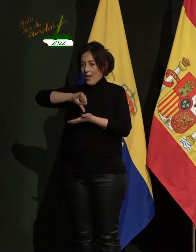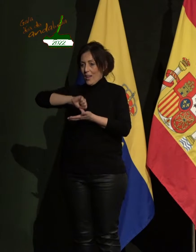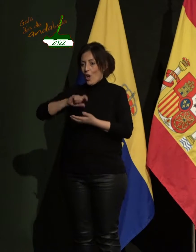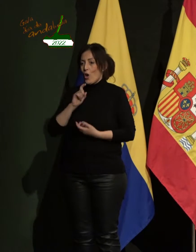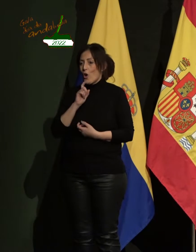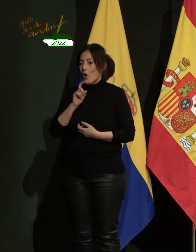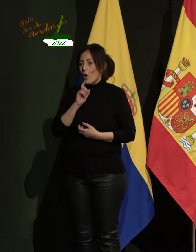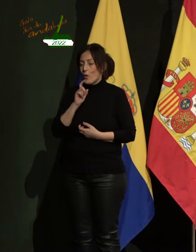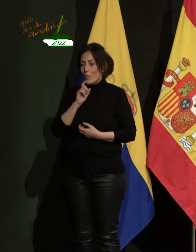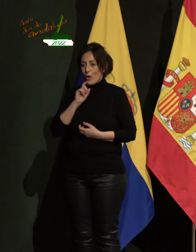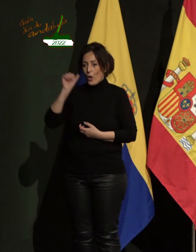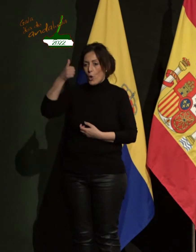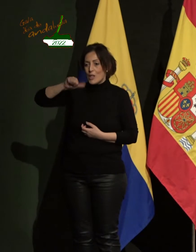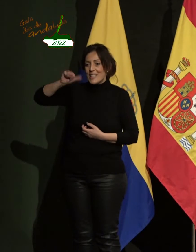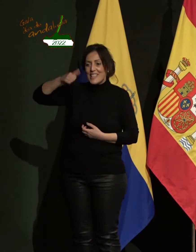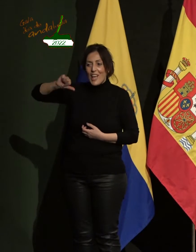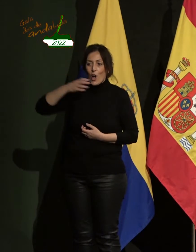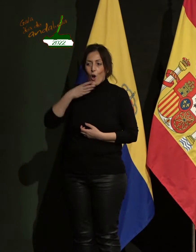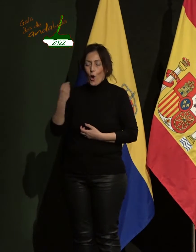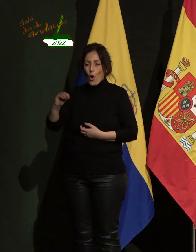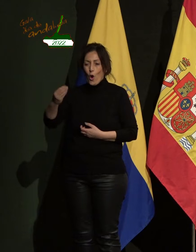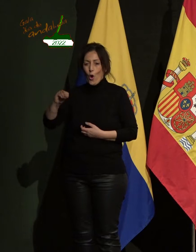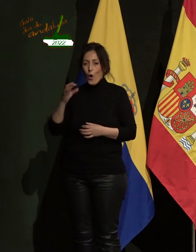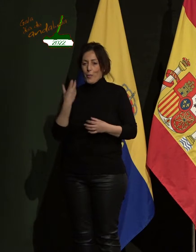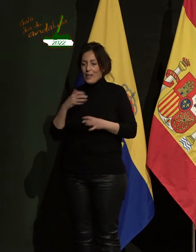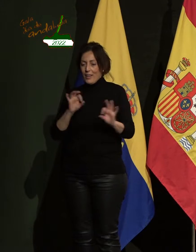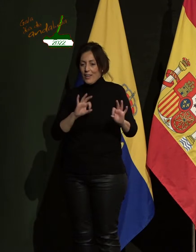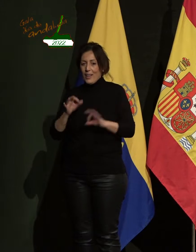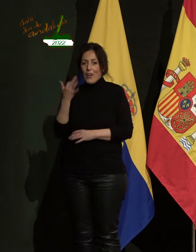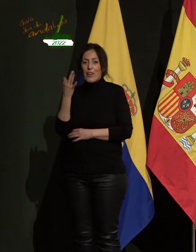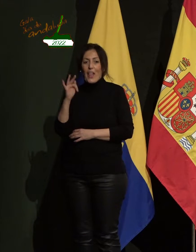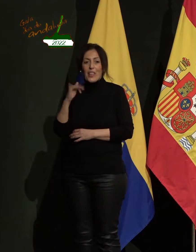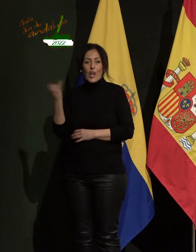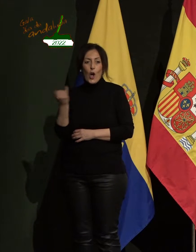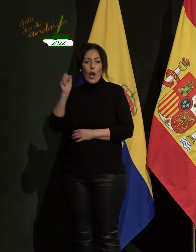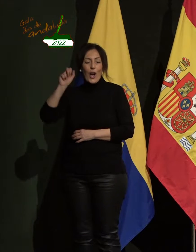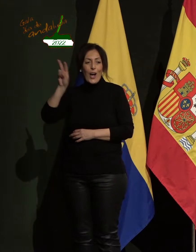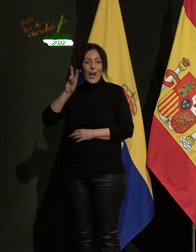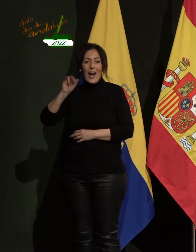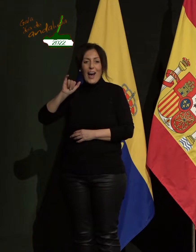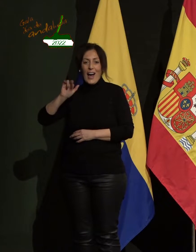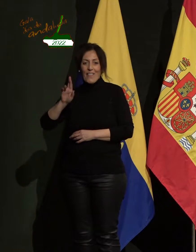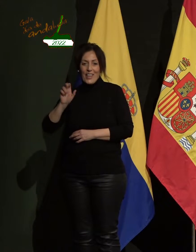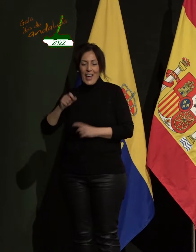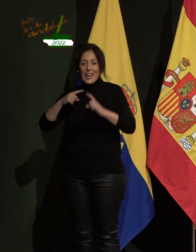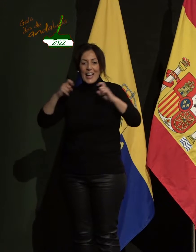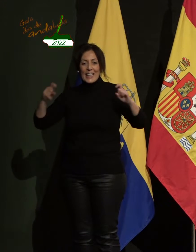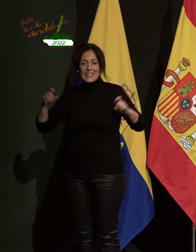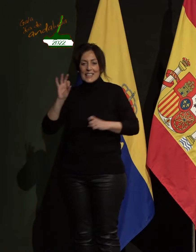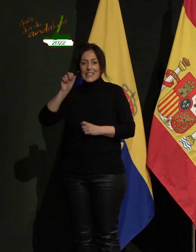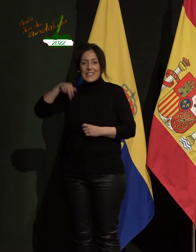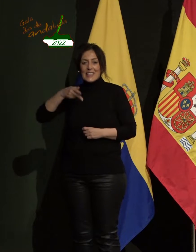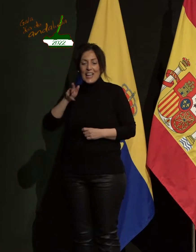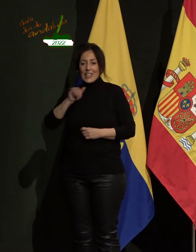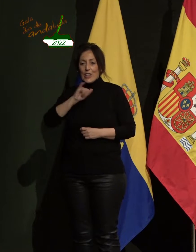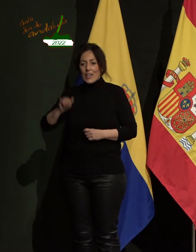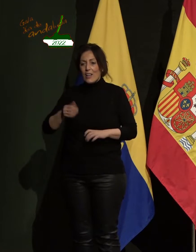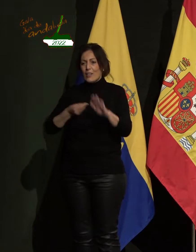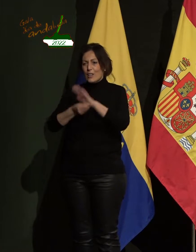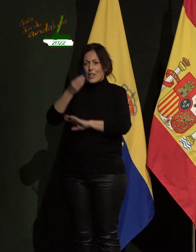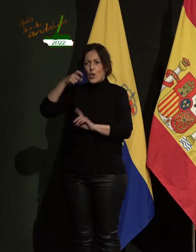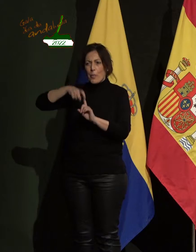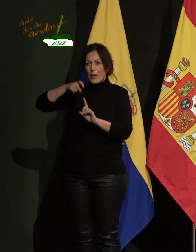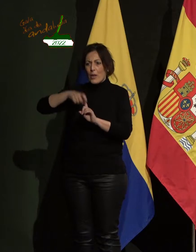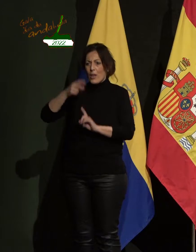hacer con un chico joven pero sobradamente preparado, Francisco Javier Castilla Sánchez, que nació en Palma del Río en el mes de mayo del